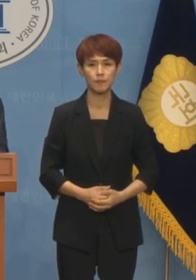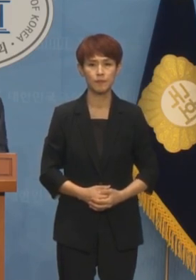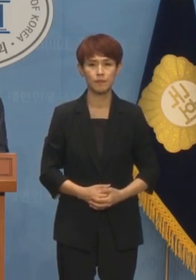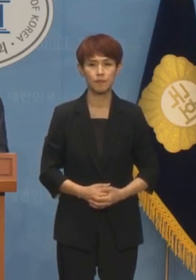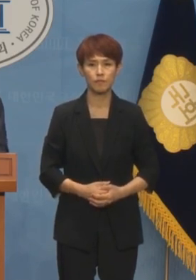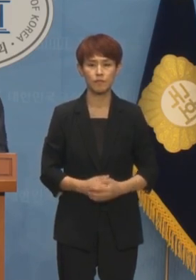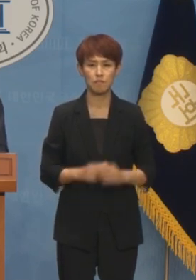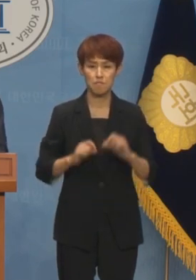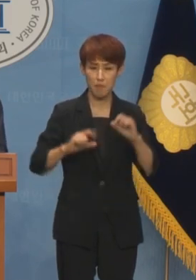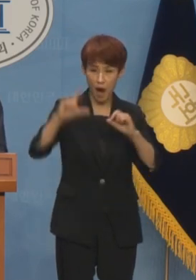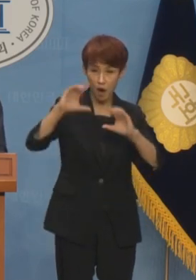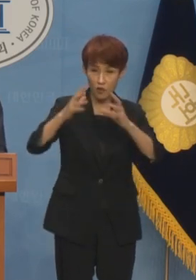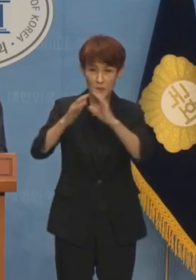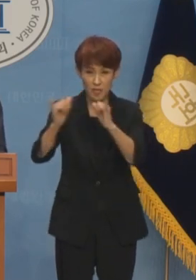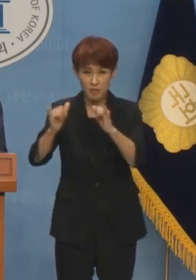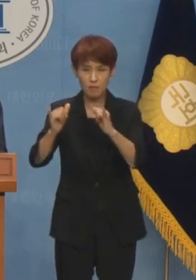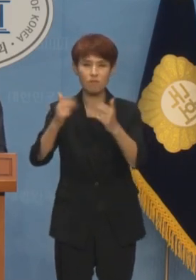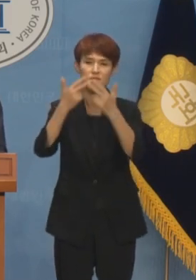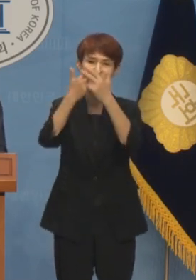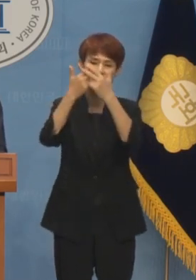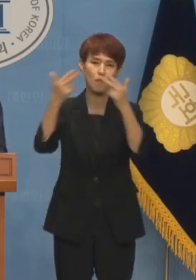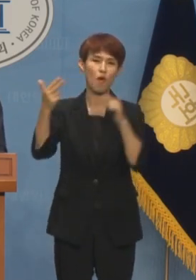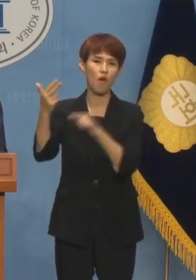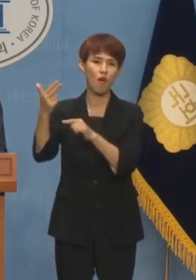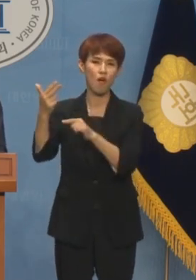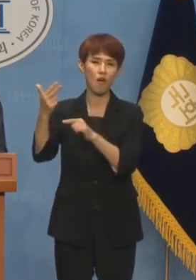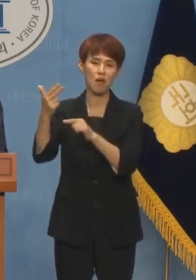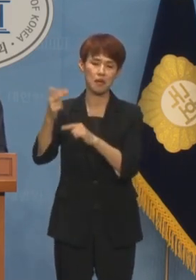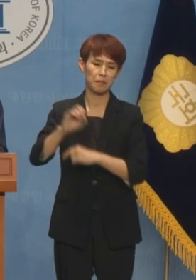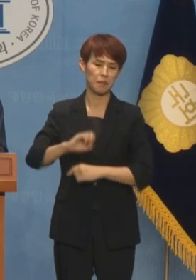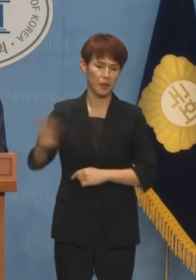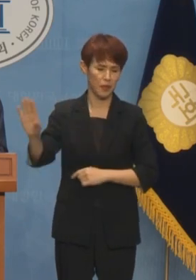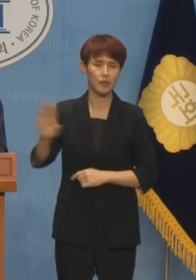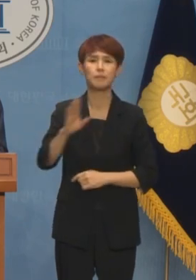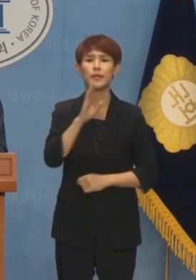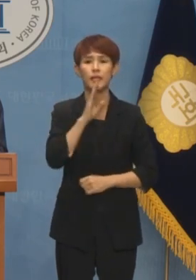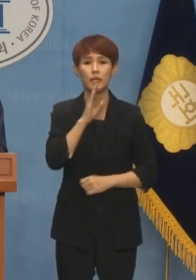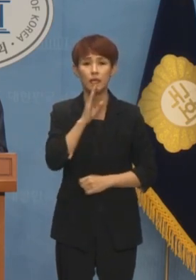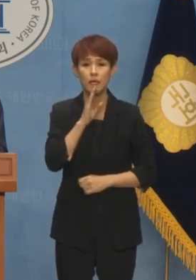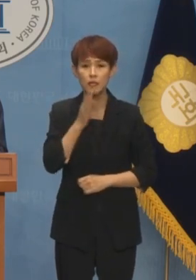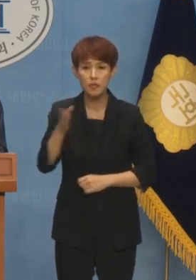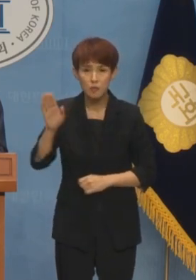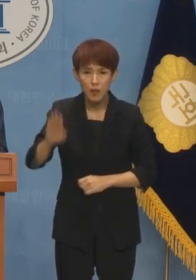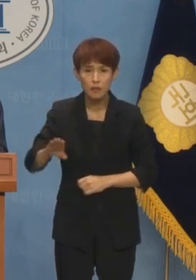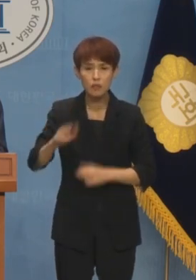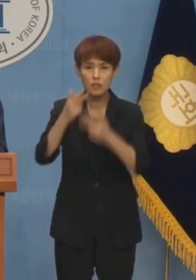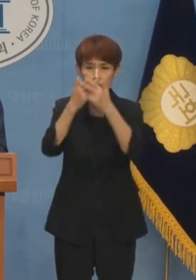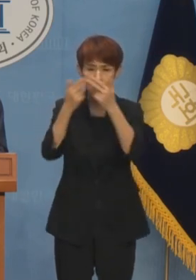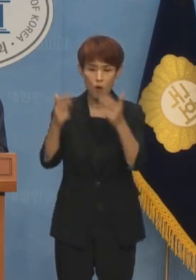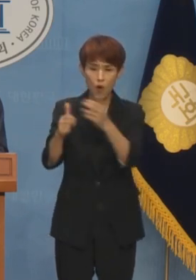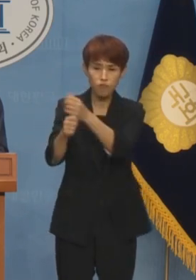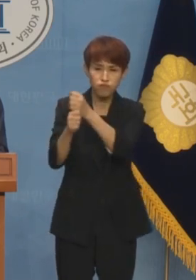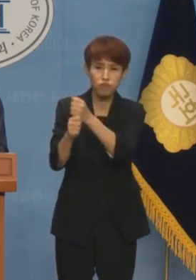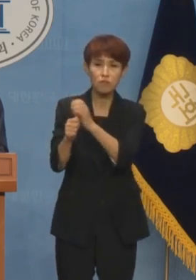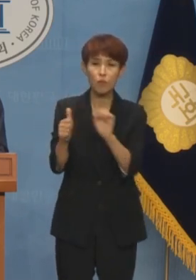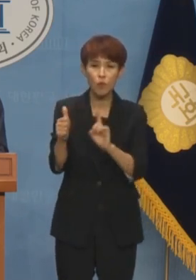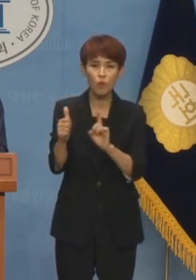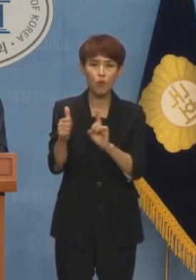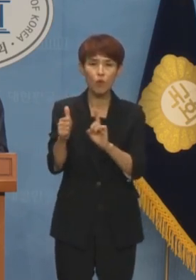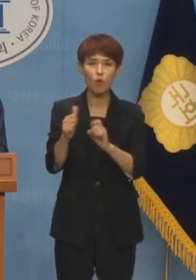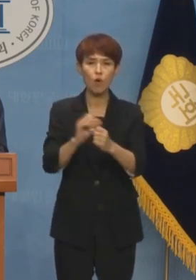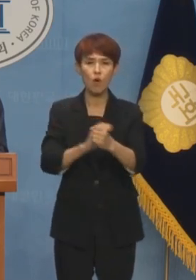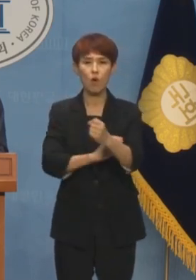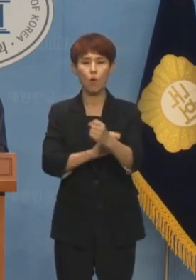절대다수 국민은 이재명 민주당을 마음에서 버렸지만 여전히 그를 붙잡고 있는 것은